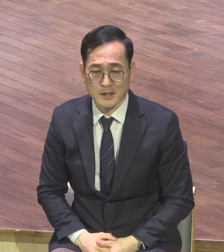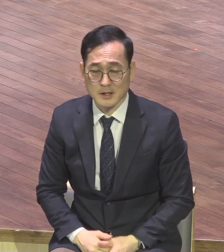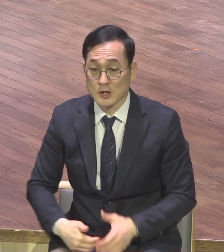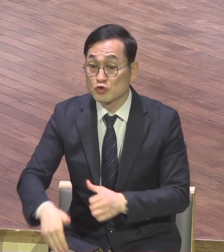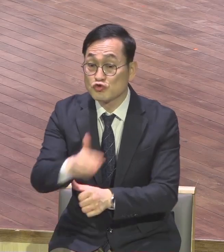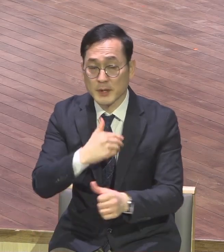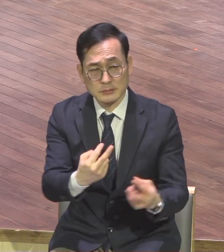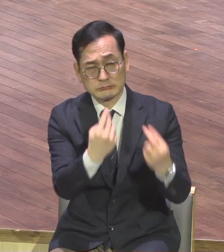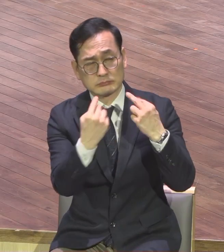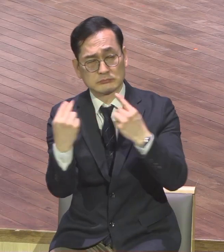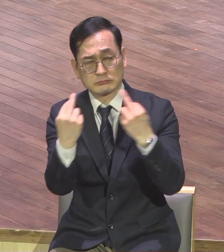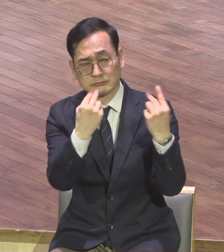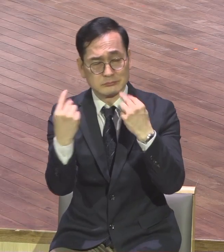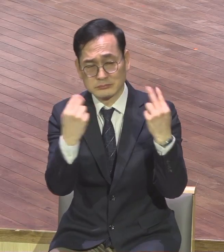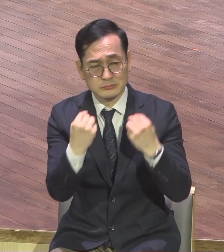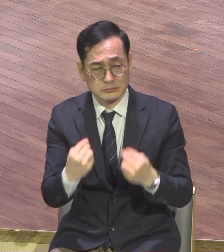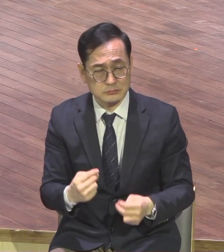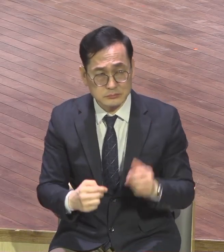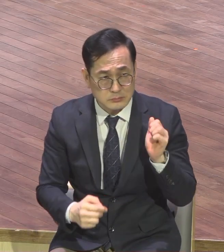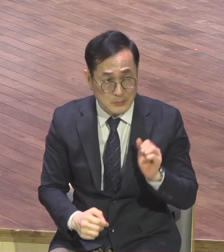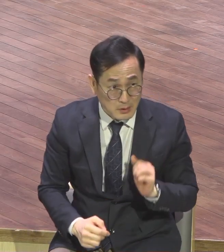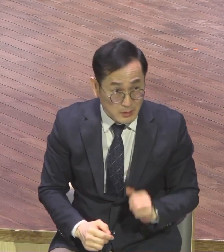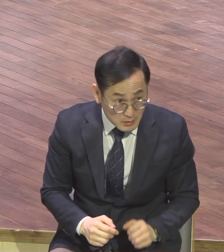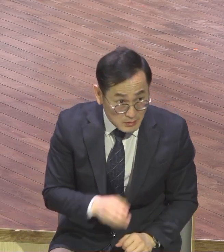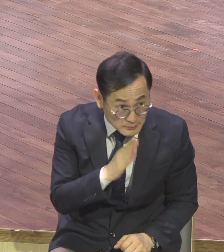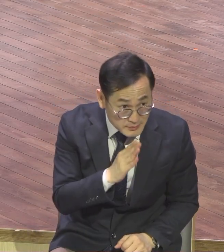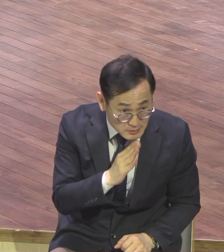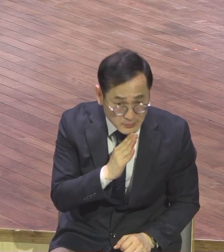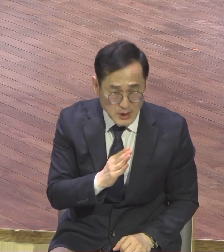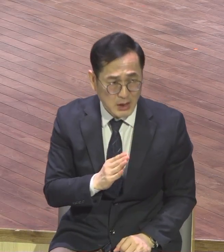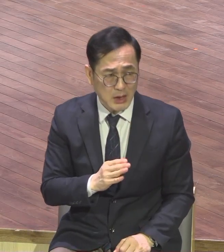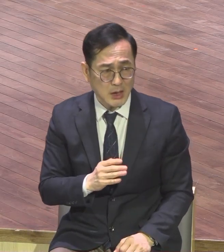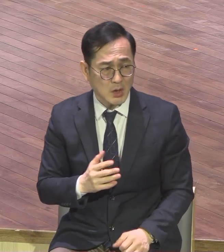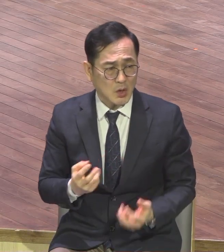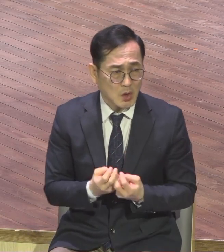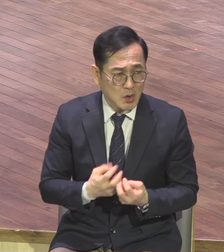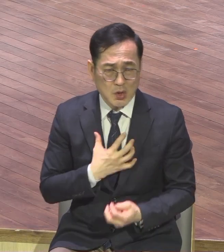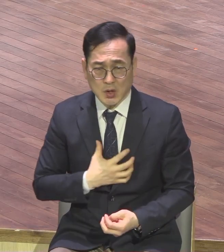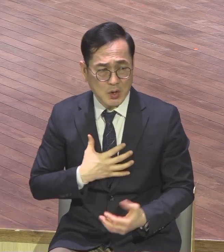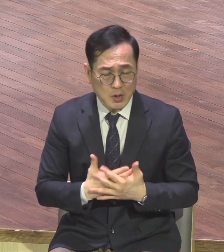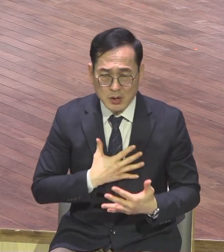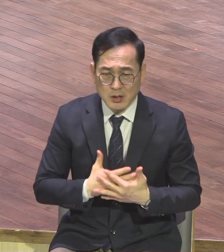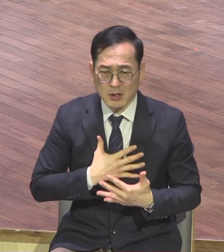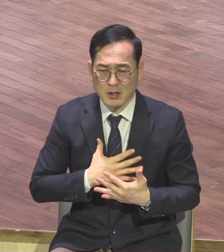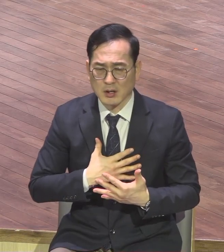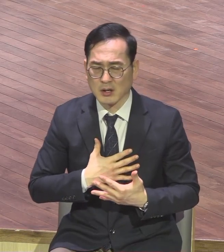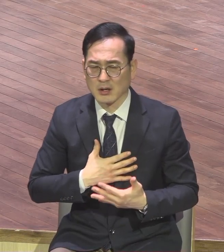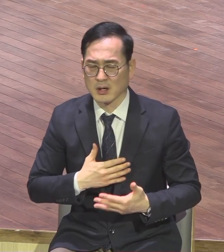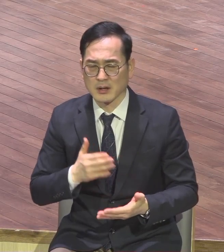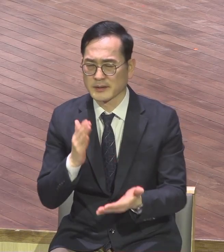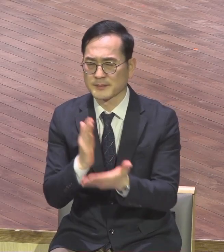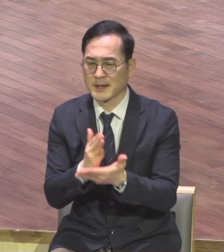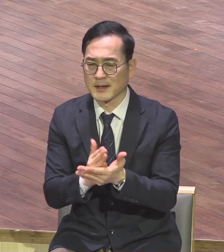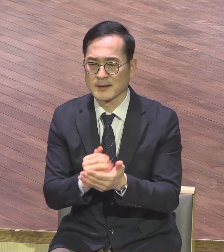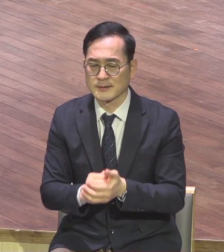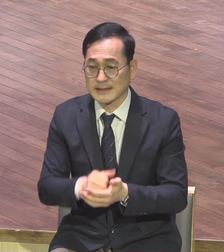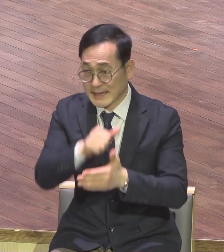바랍니다. 그 흔들리는 수준 되면 안 돼요. 아직까지 딱 인생에 답이 나 있어야 돼요. 누가 뭐라 그래도